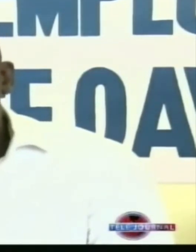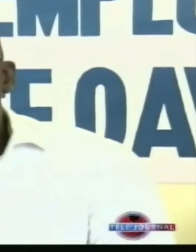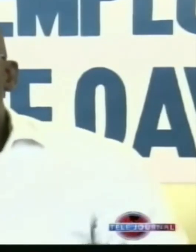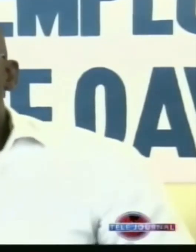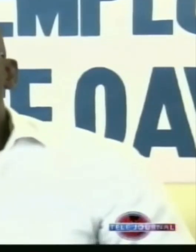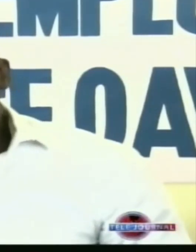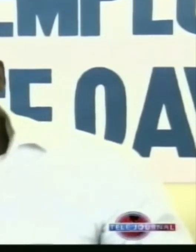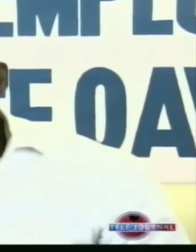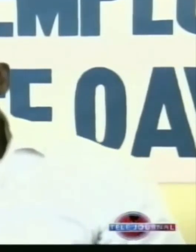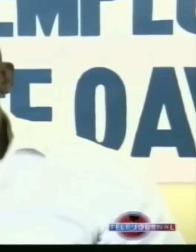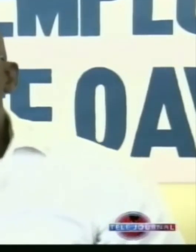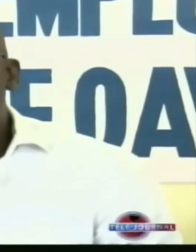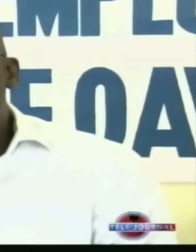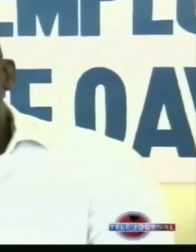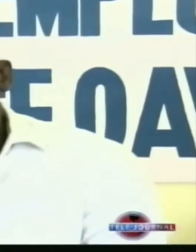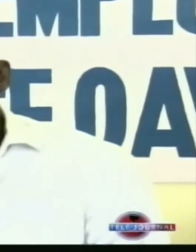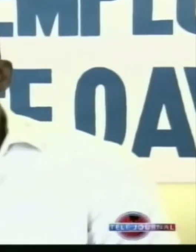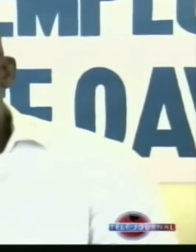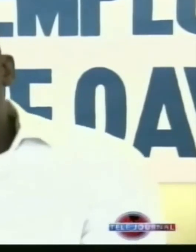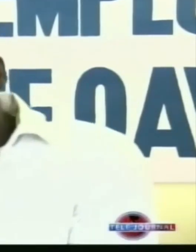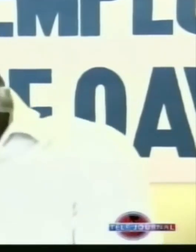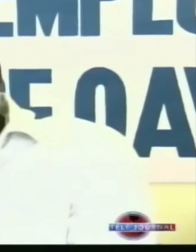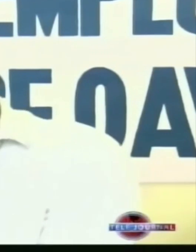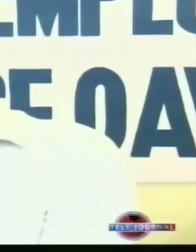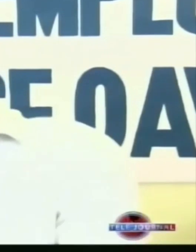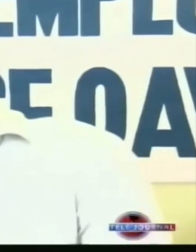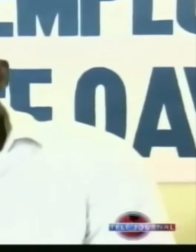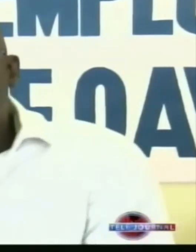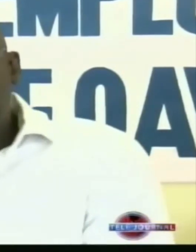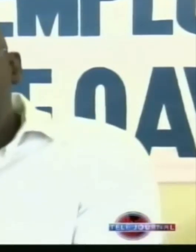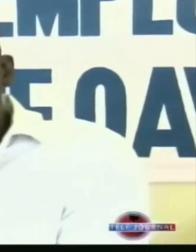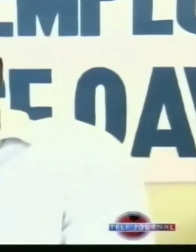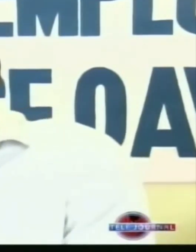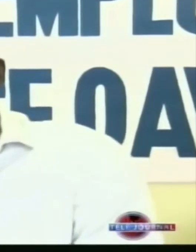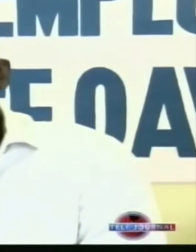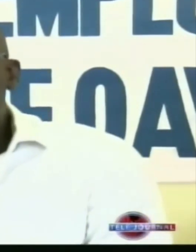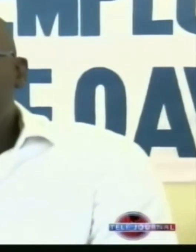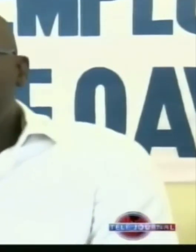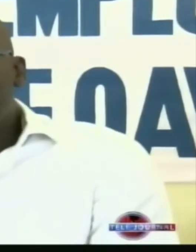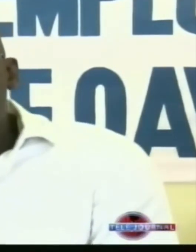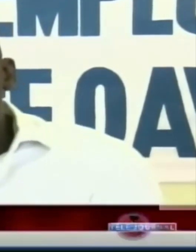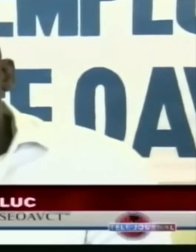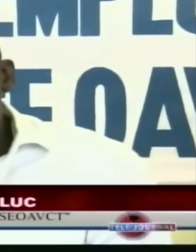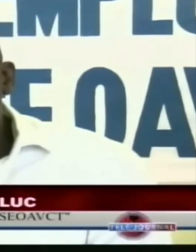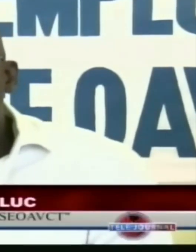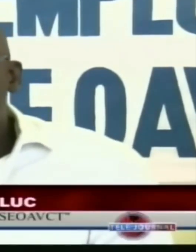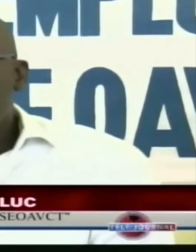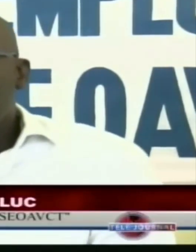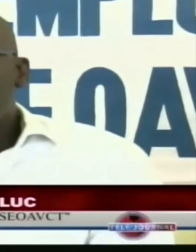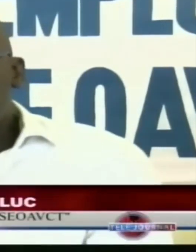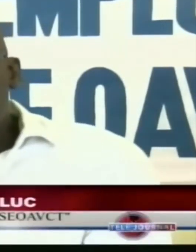caillou, toute ville de province a marché fait assurance pour machine et moto qui pourquoi assurer. Et en plein